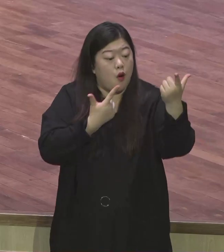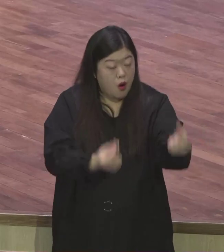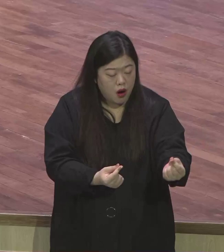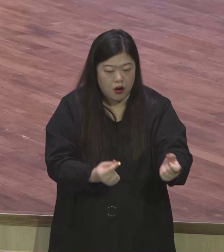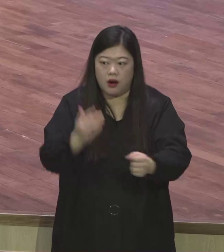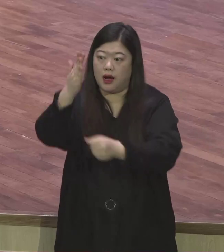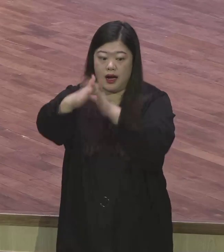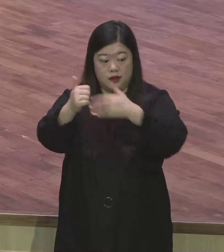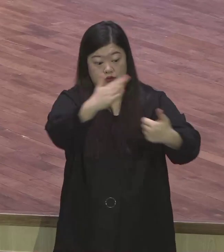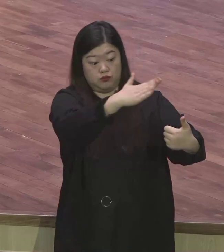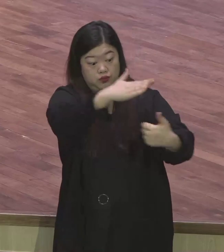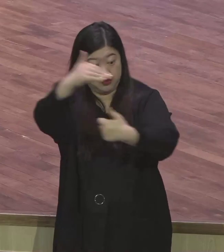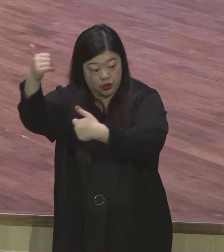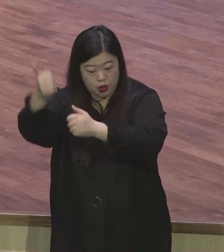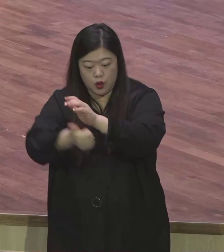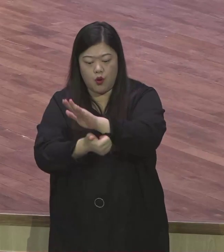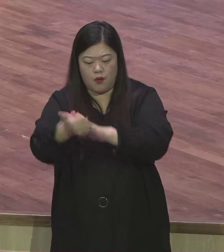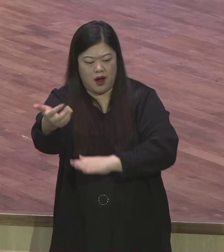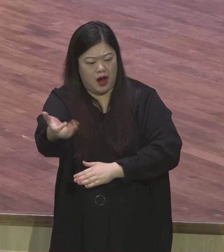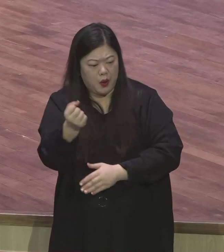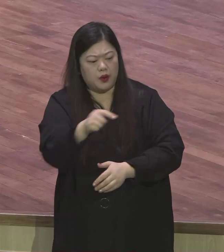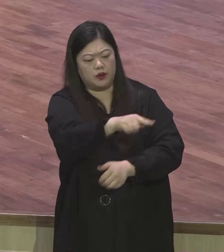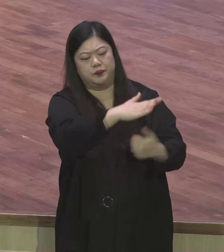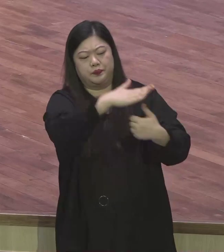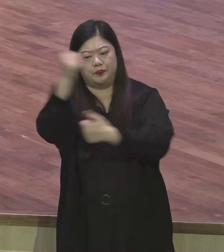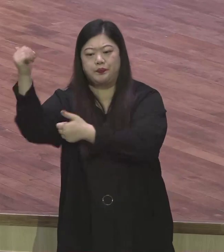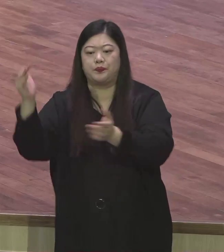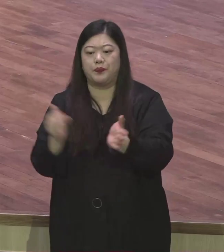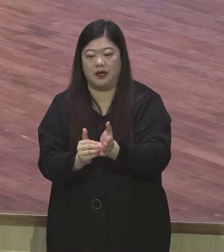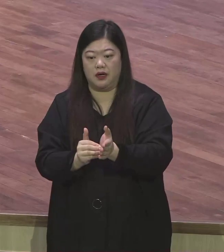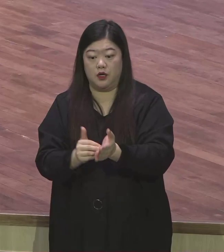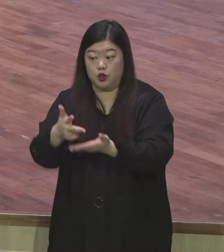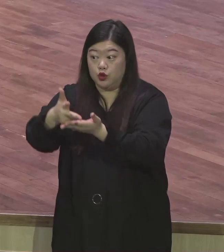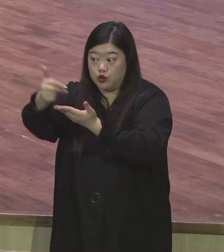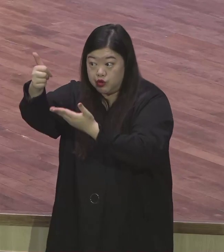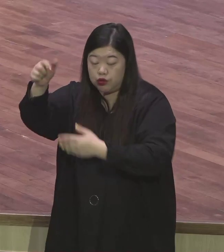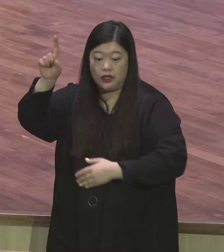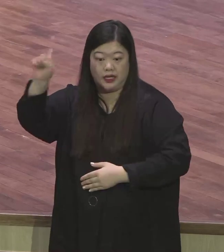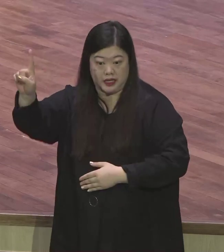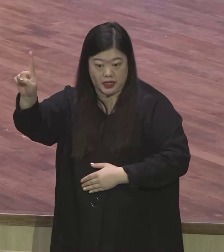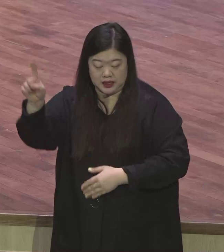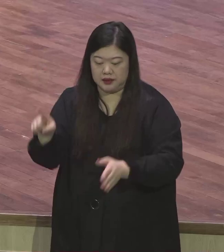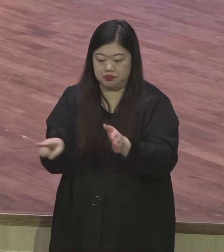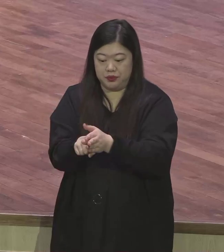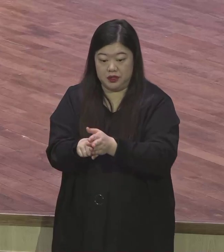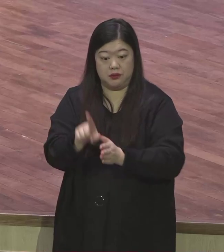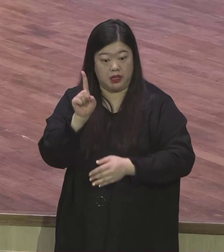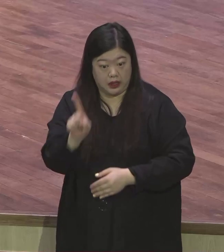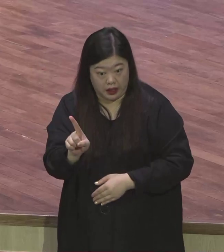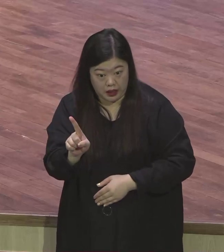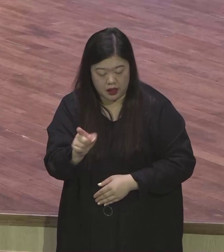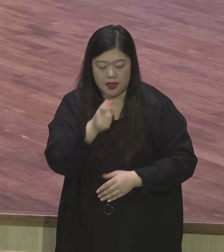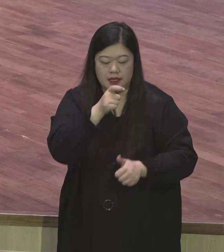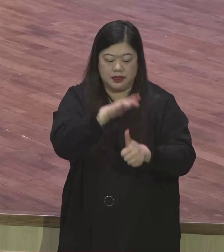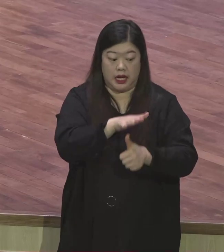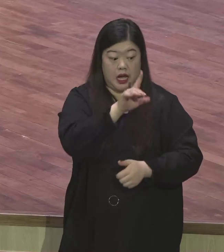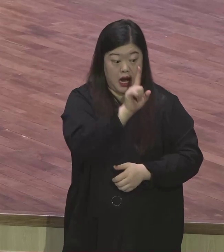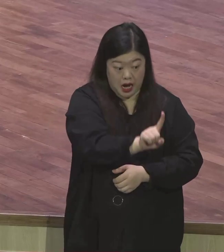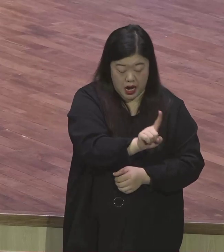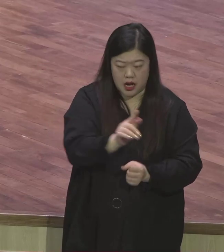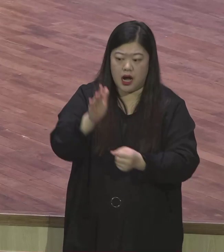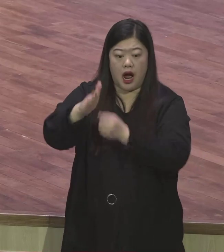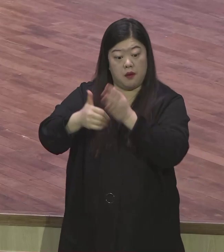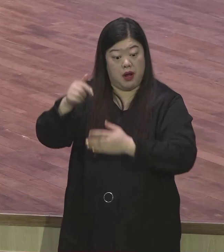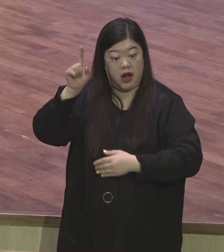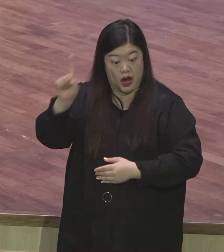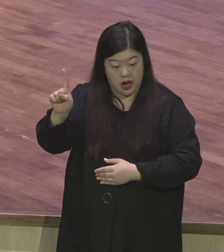한 소망 안에서 부르심을 받았느니라. 주도 한 분이시오 믿음도 하나요 세례도 하나요 하나님도 한 분이시니